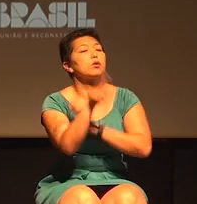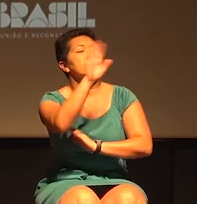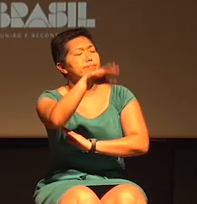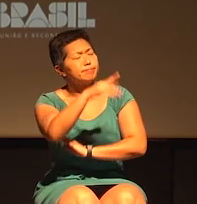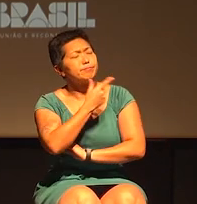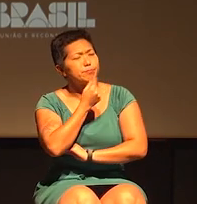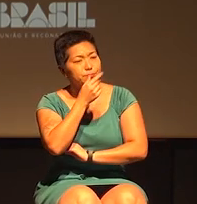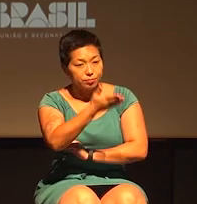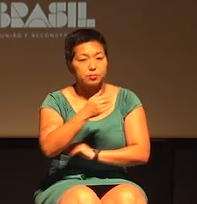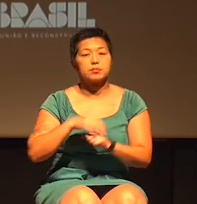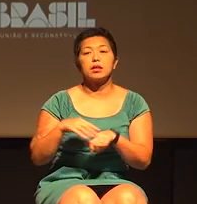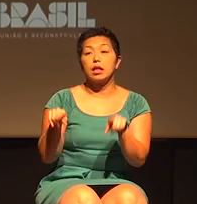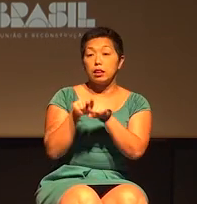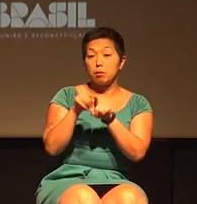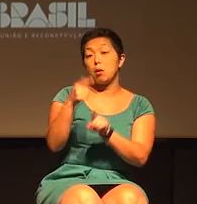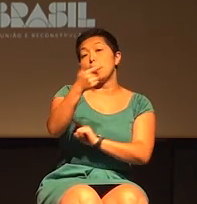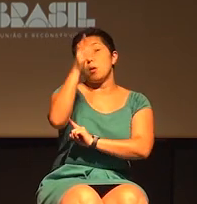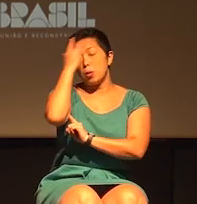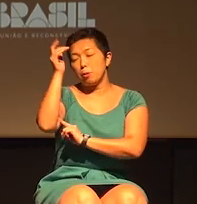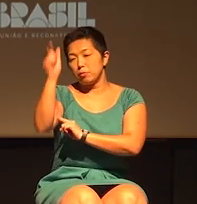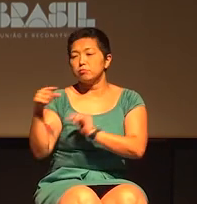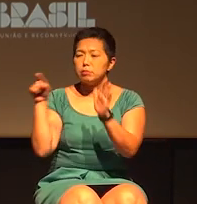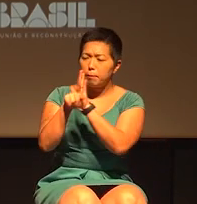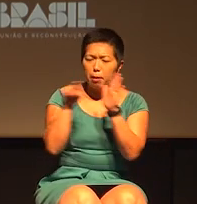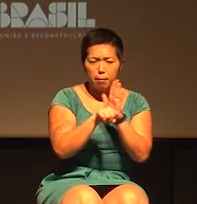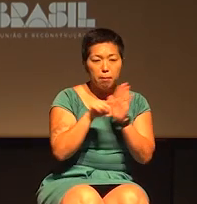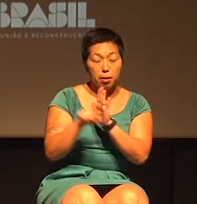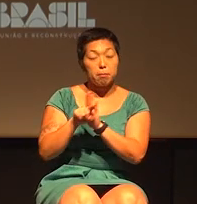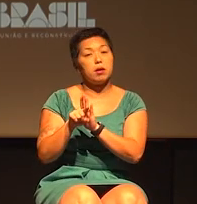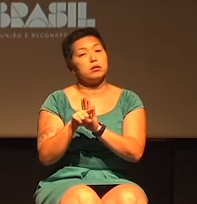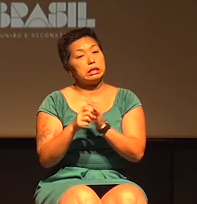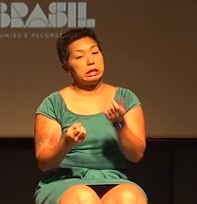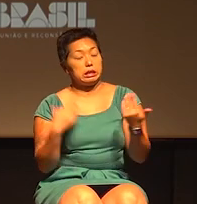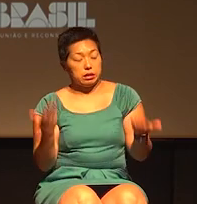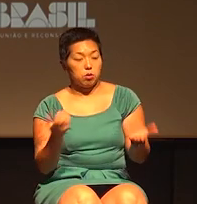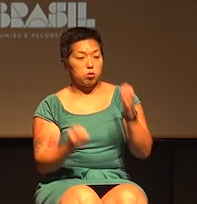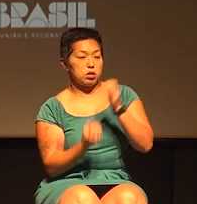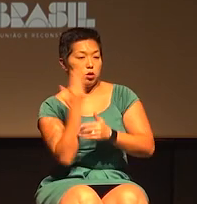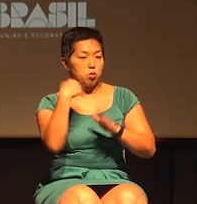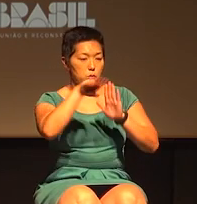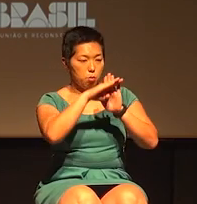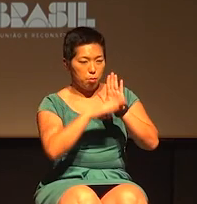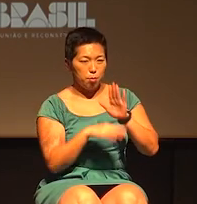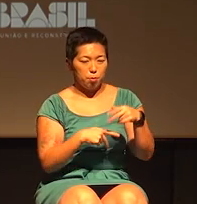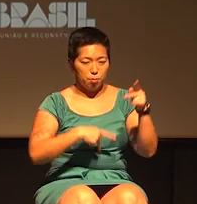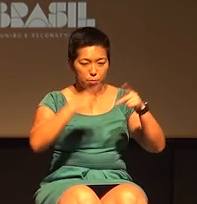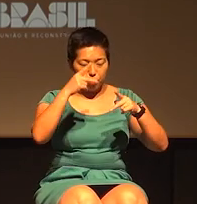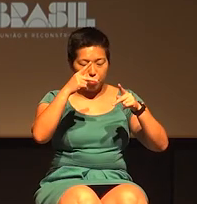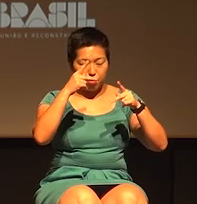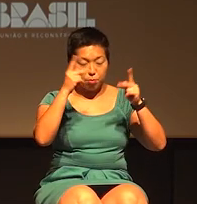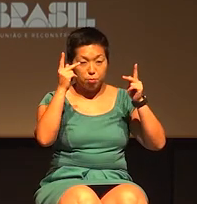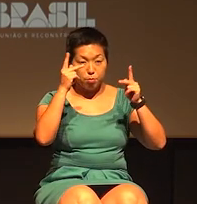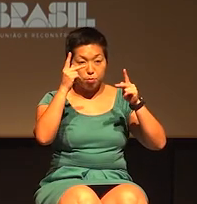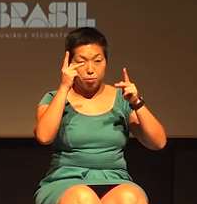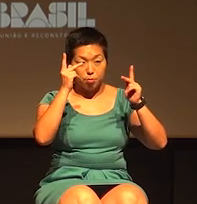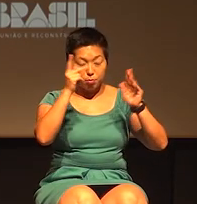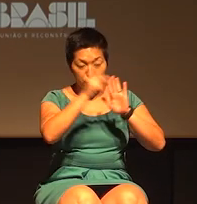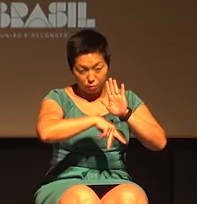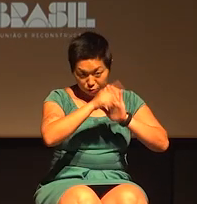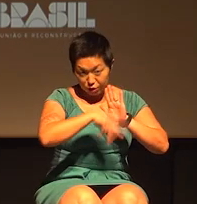a mover elipa também sim então a gente criou o programa já tem eh 60